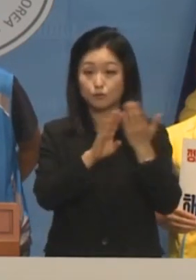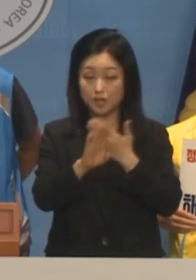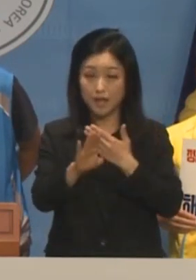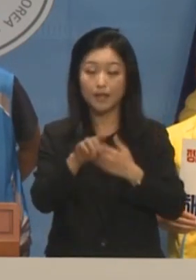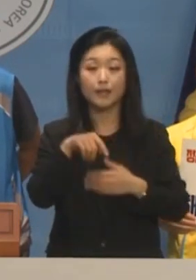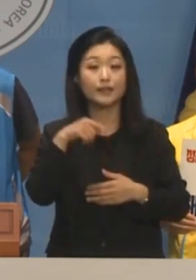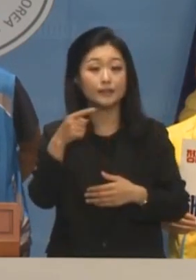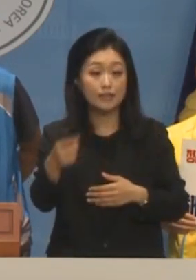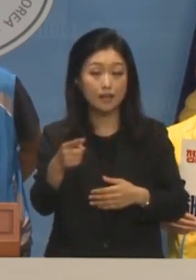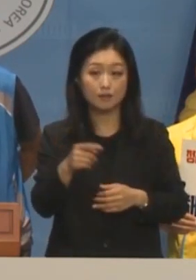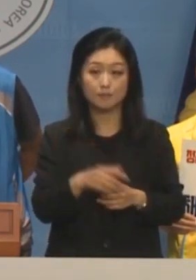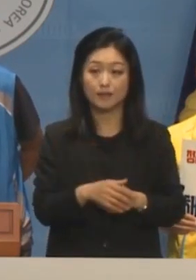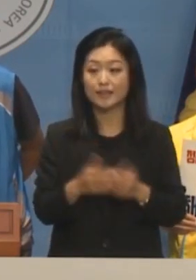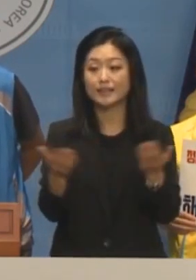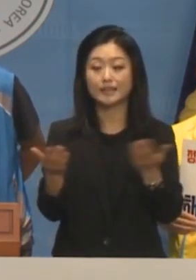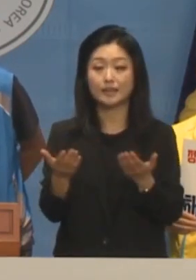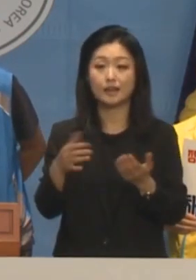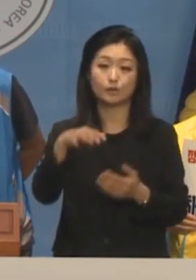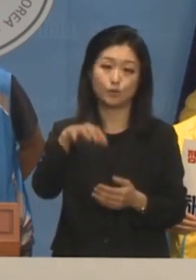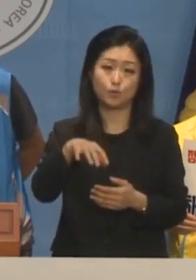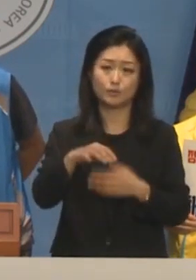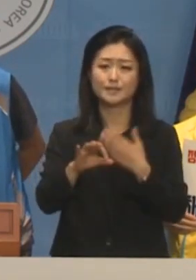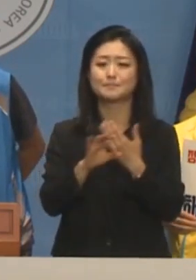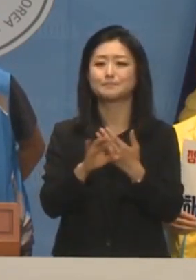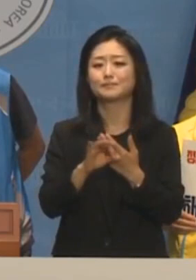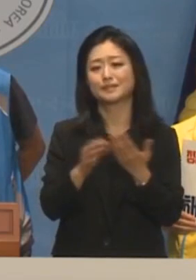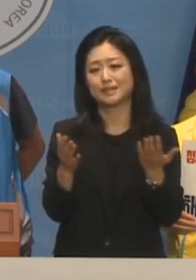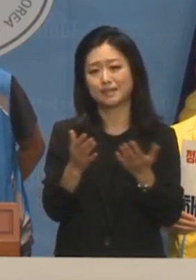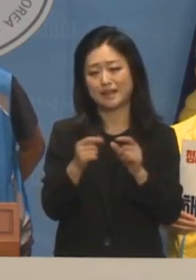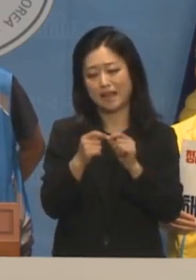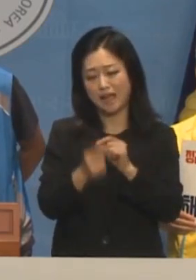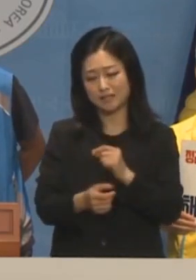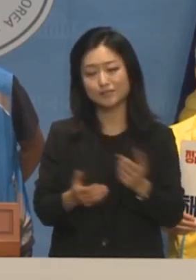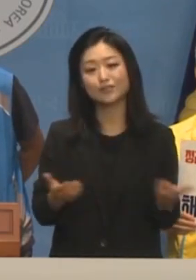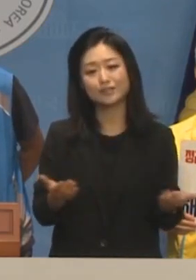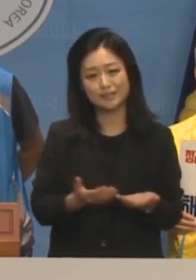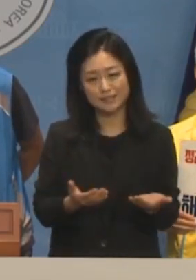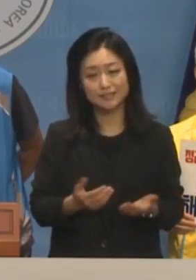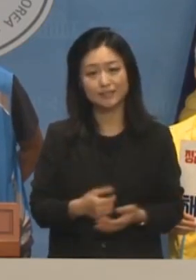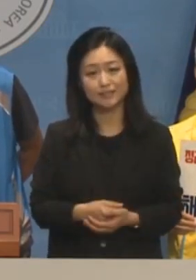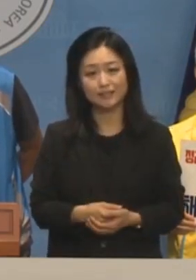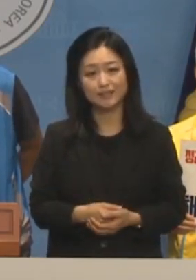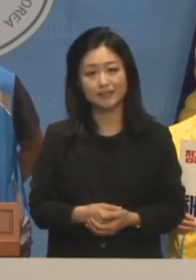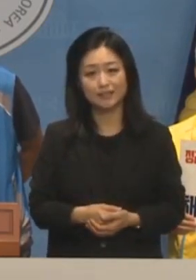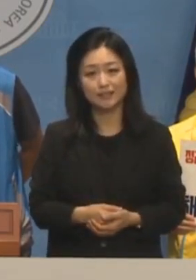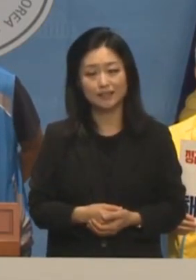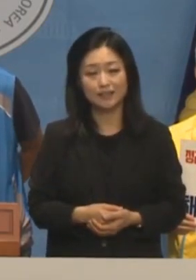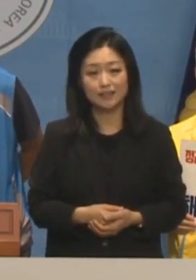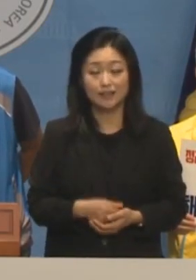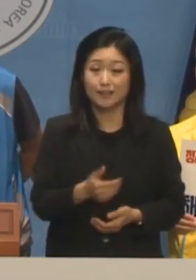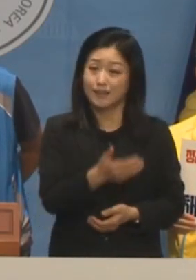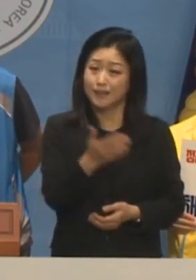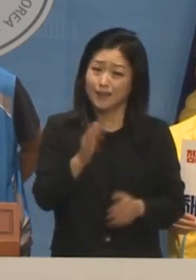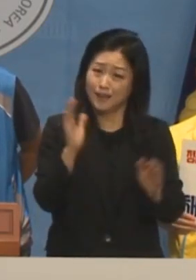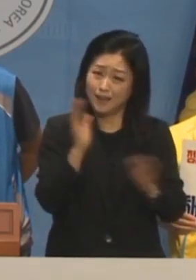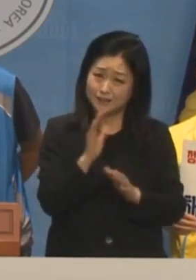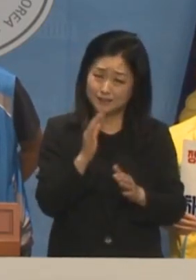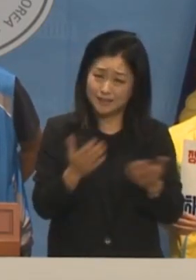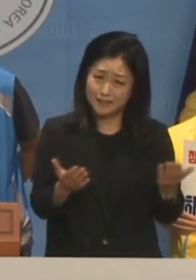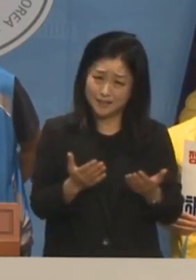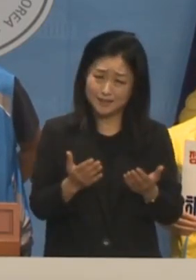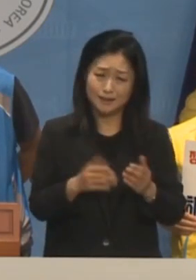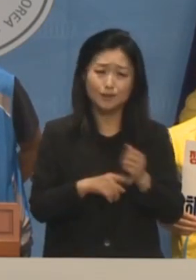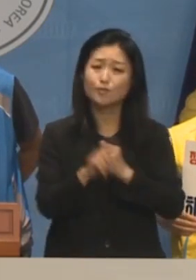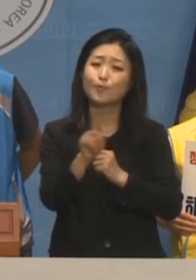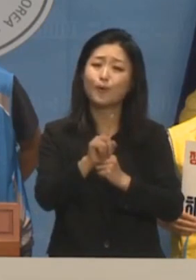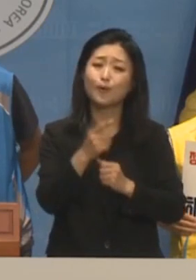때 그 일터가 비정규직 하청으로만 되어 있는 일터라면 과연 그 학생들이 학업을 할